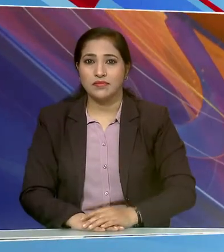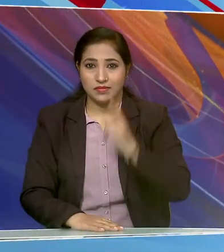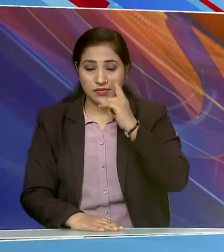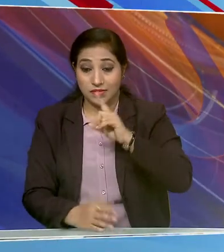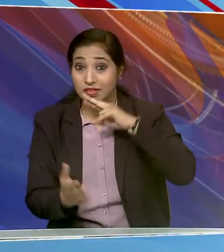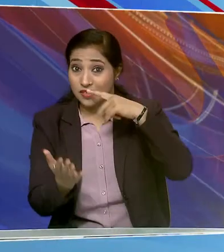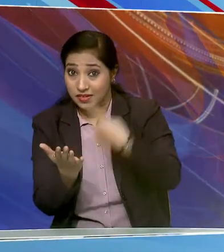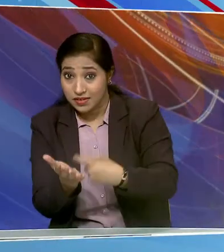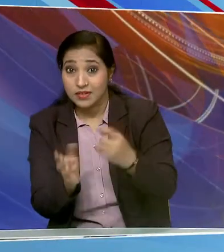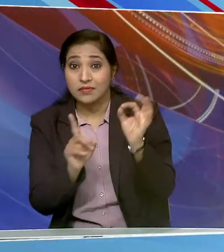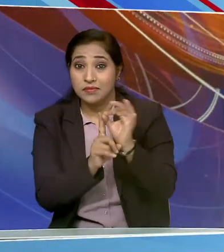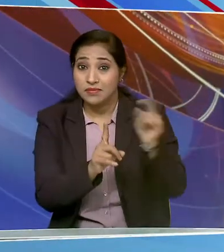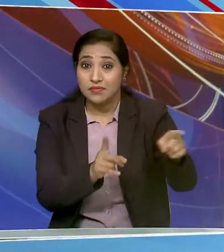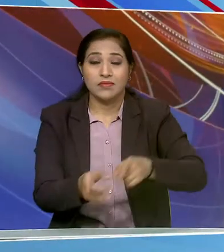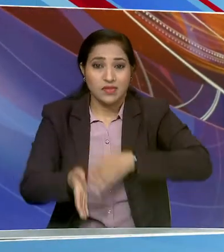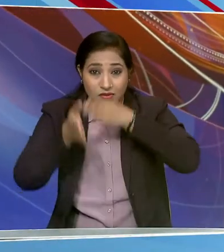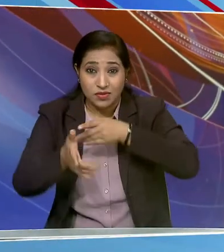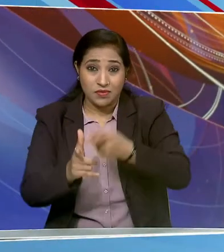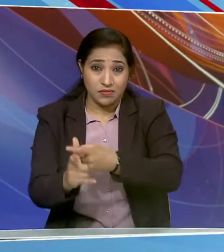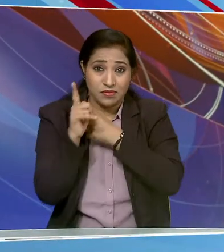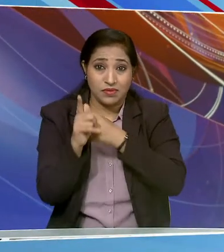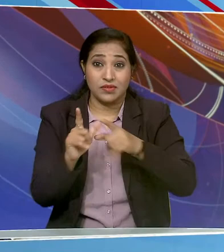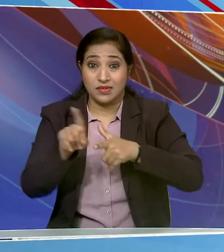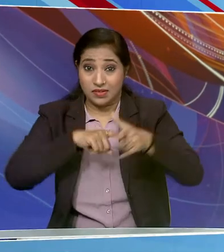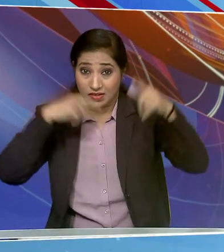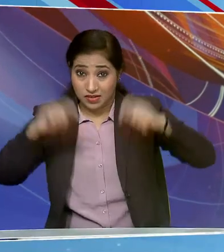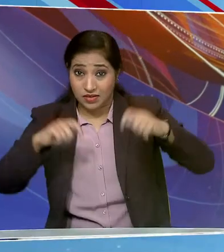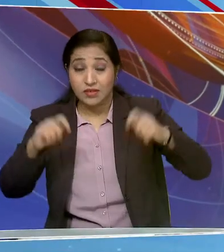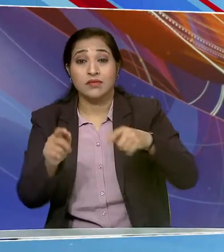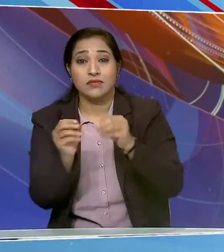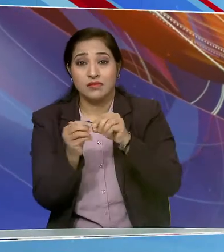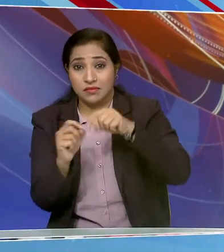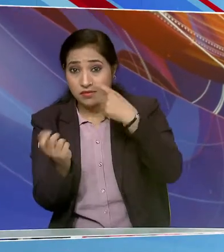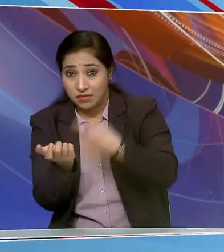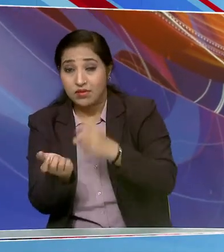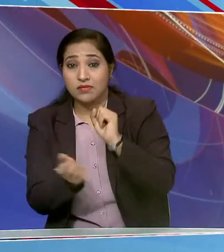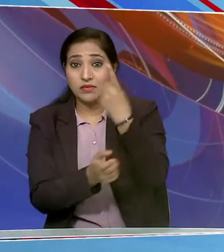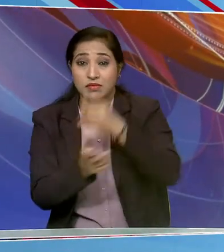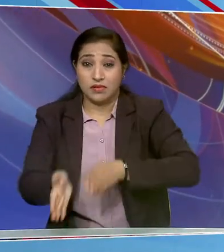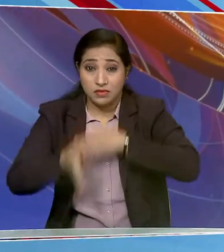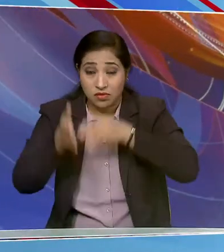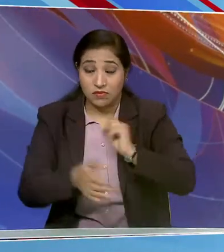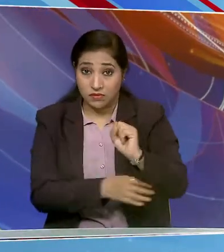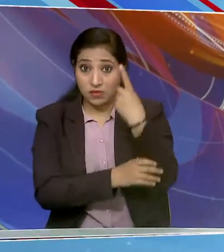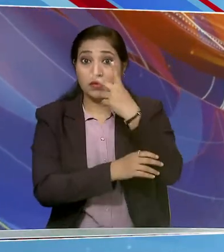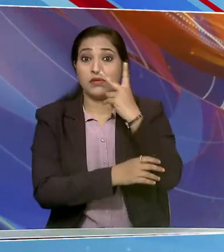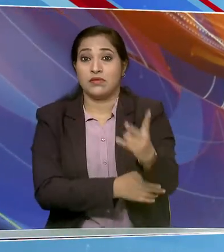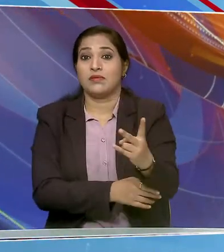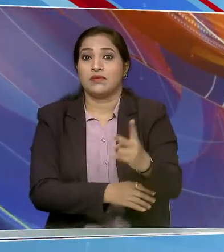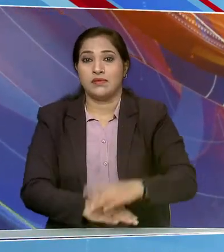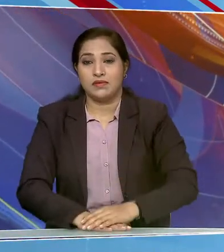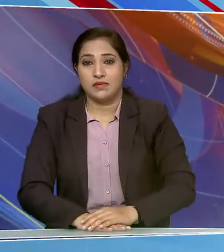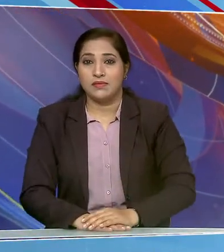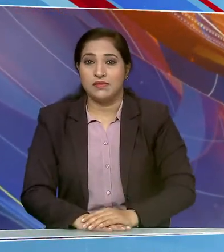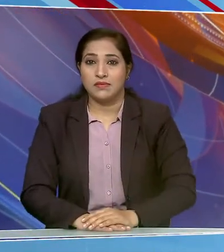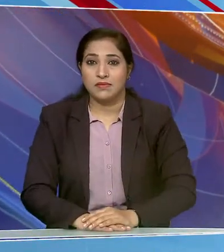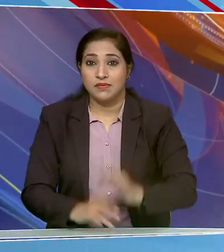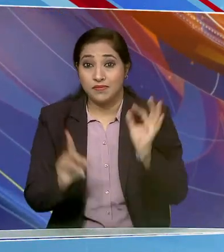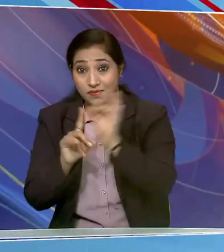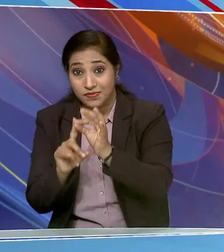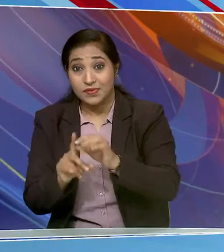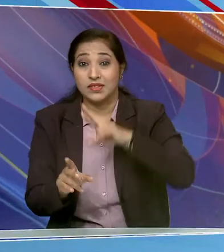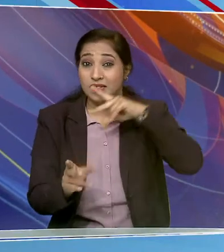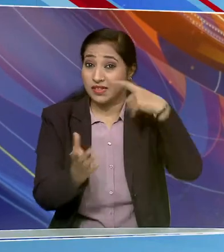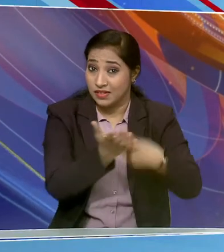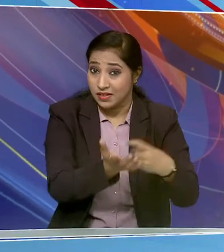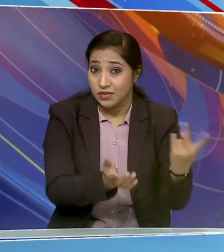रांची पटना वंदे भारत एक्सप्रेस झारखंड और बिहार के लिए पहली वंदे भारत रेलगाड़ी होगी। पटना और